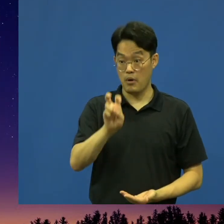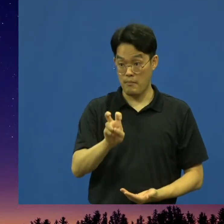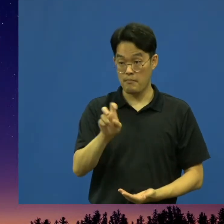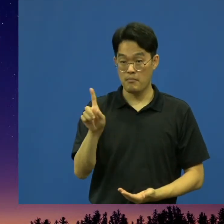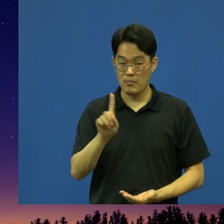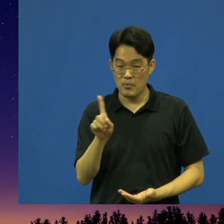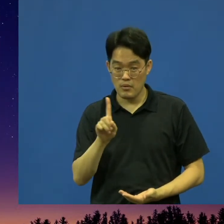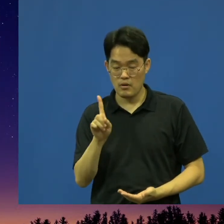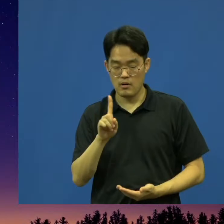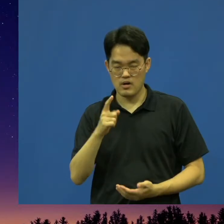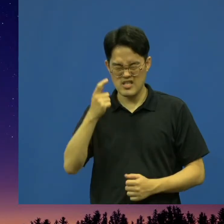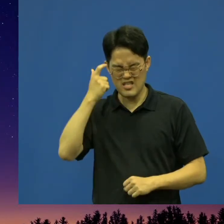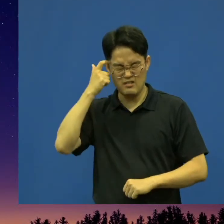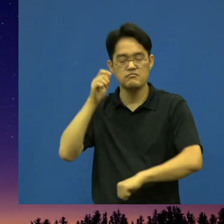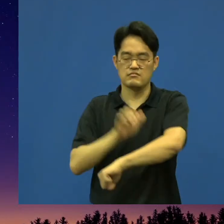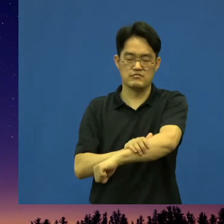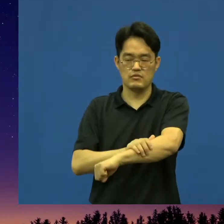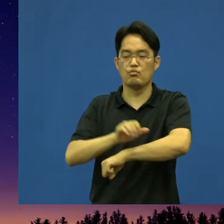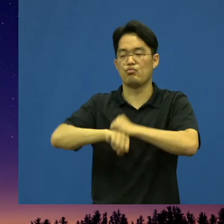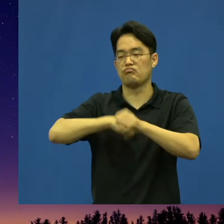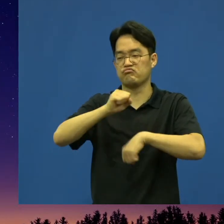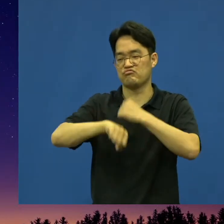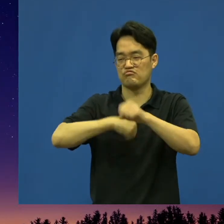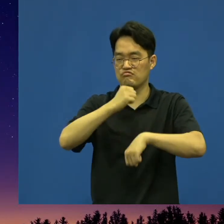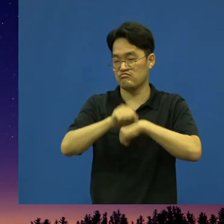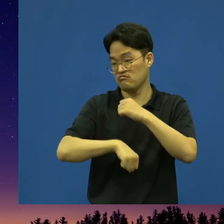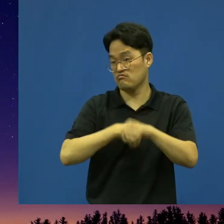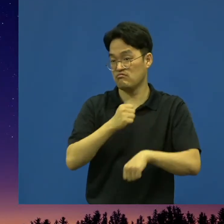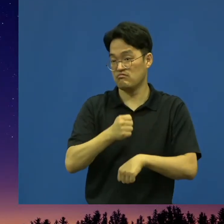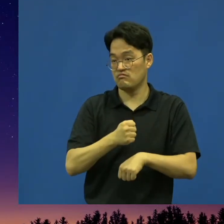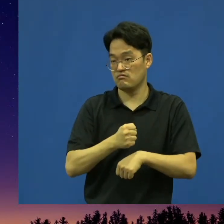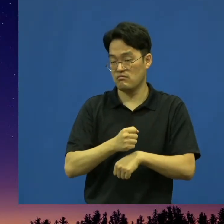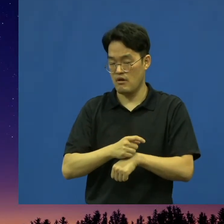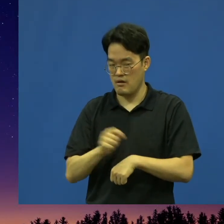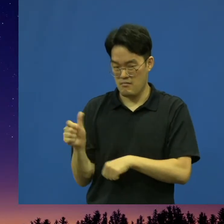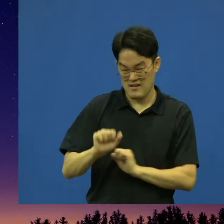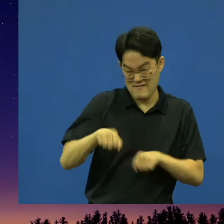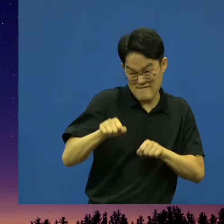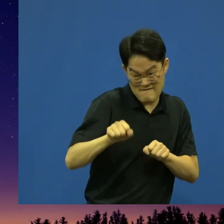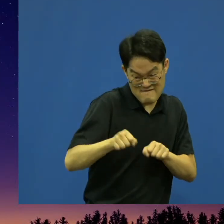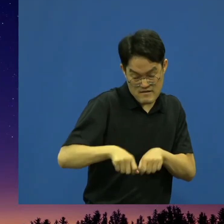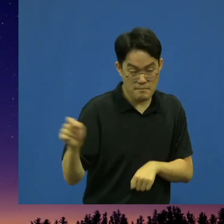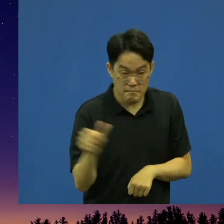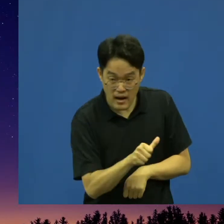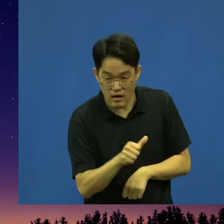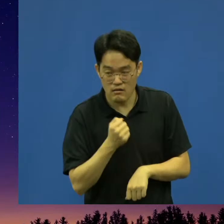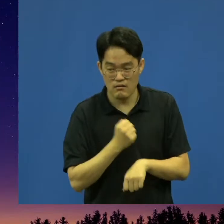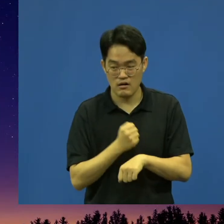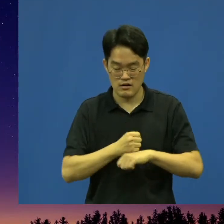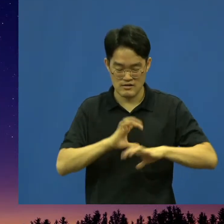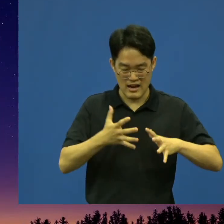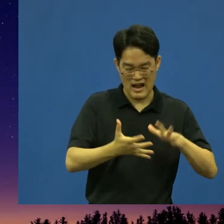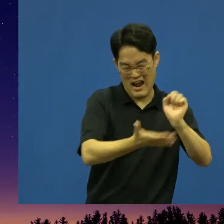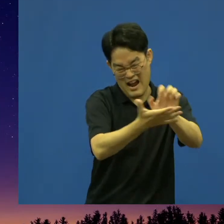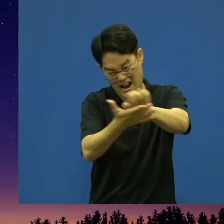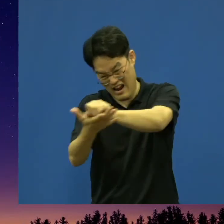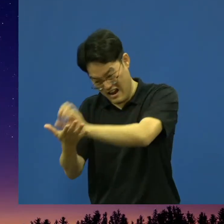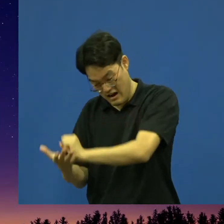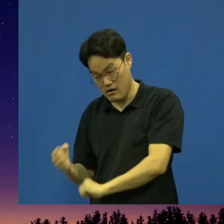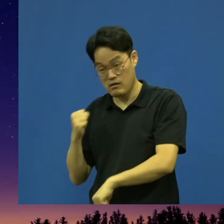지혜로운 짐승이에요. 여러분, 아주 빠르게 전 세계를 정복했던 나라,